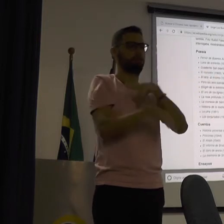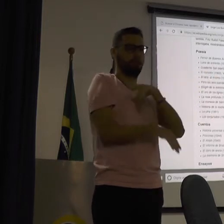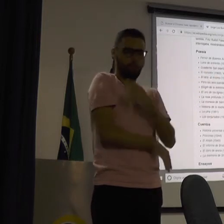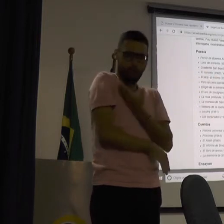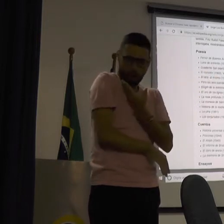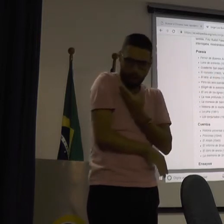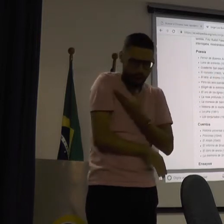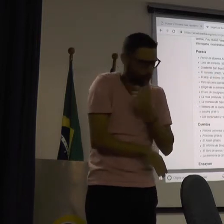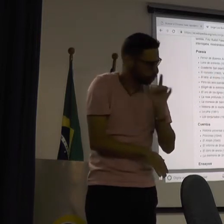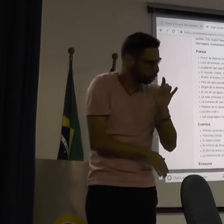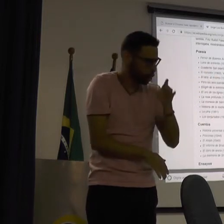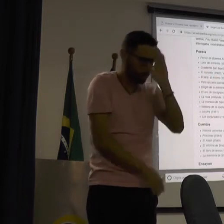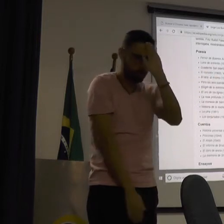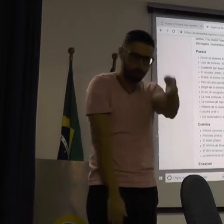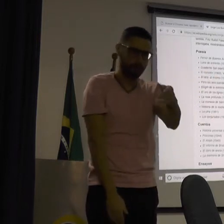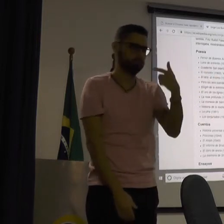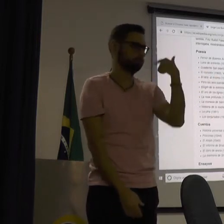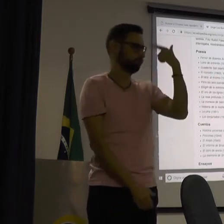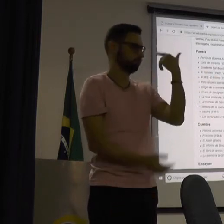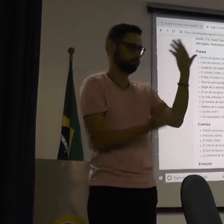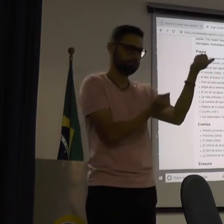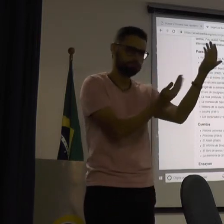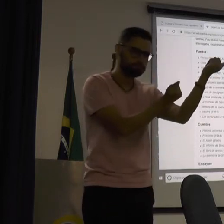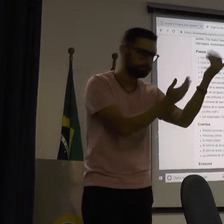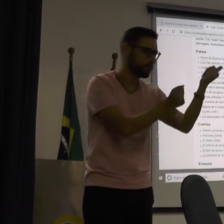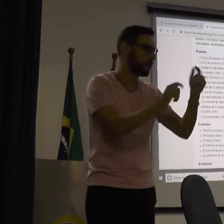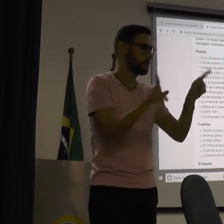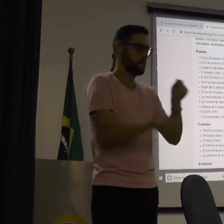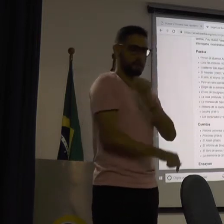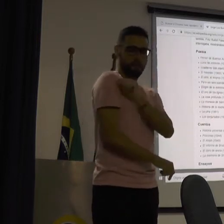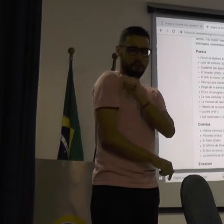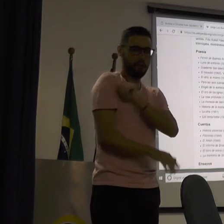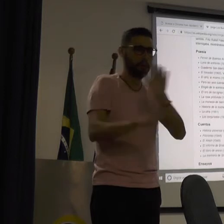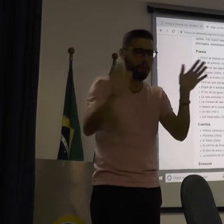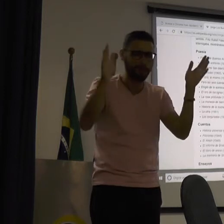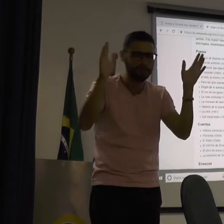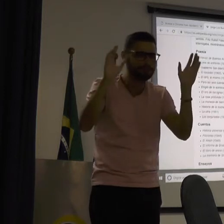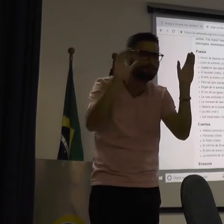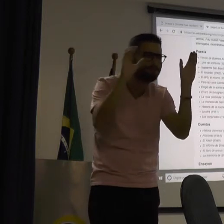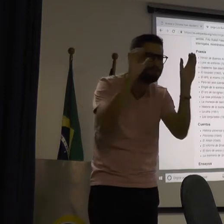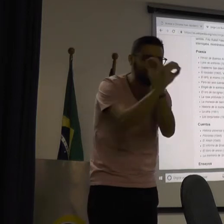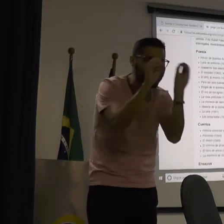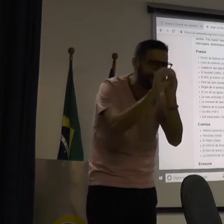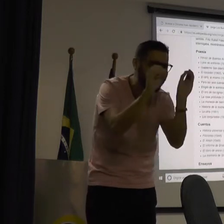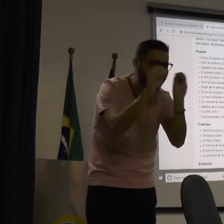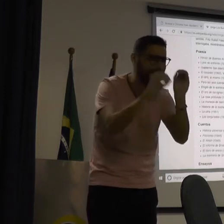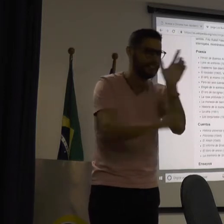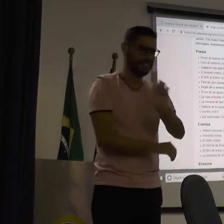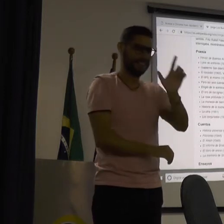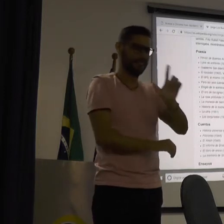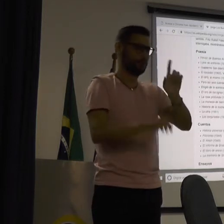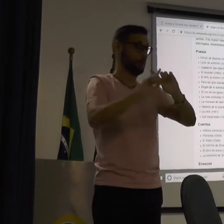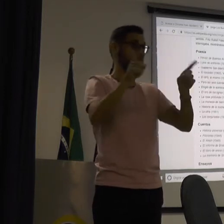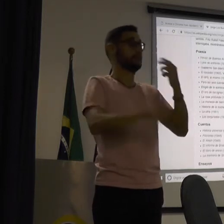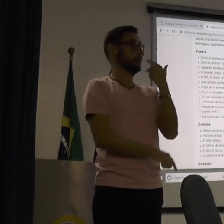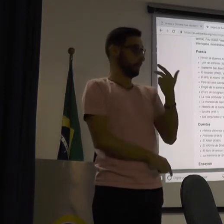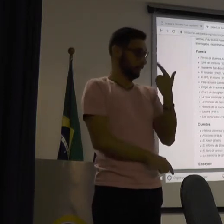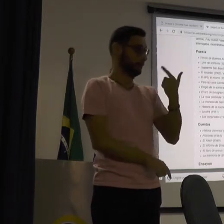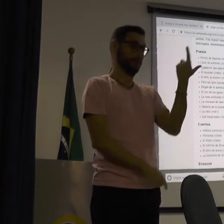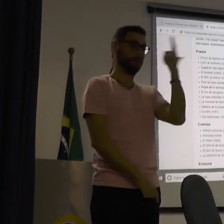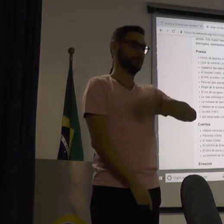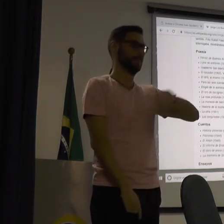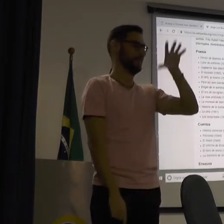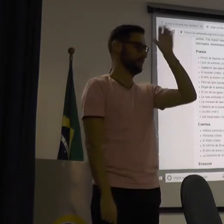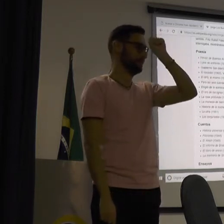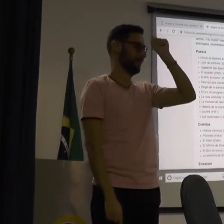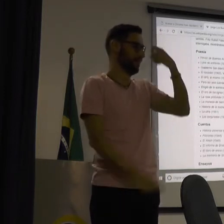a gente só falava em espanhol. Então os alunos às vezes nem aprendiam muito bem literatura ou cultura, mas língua pelo menos eles aprendiam, porque